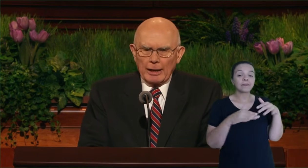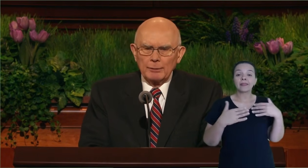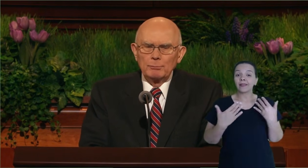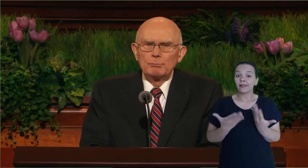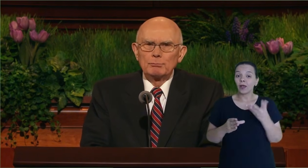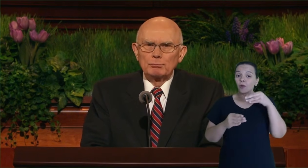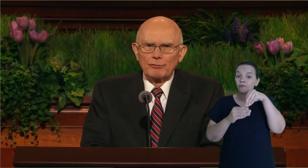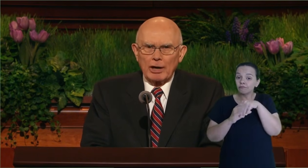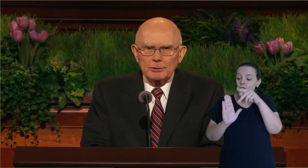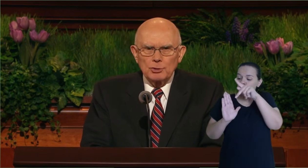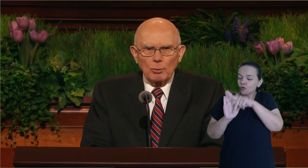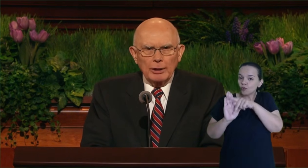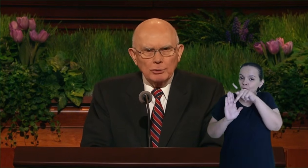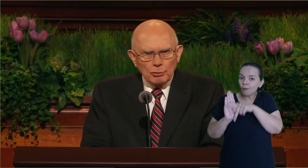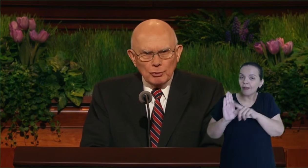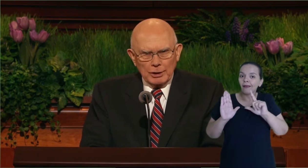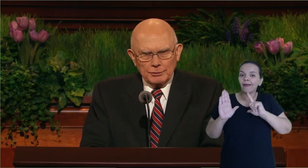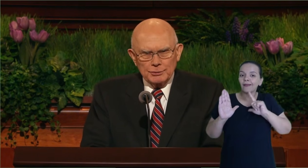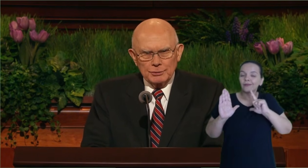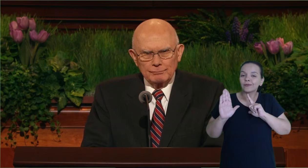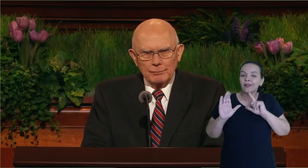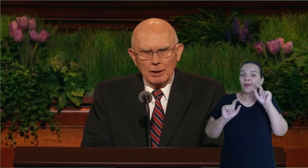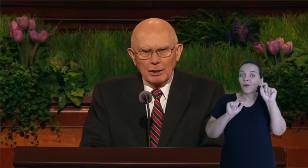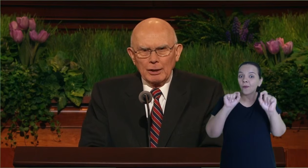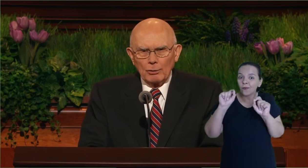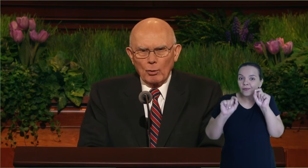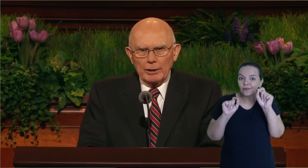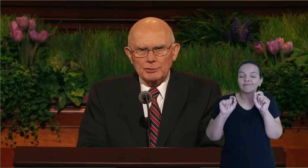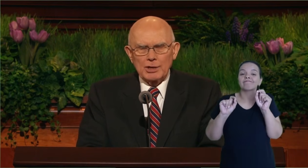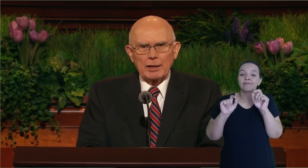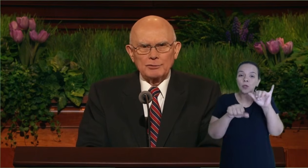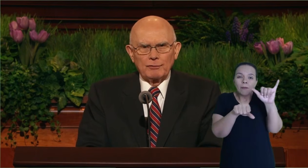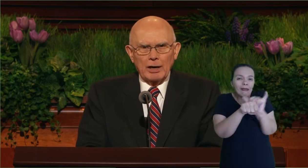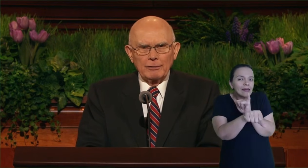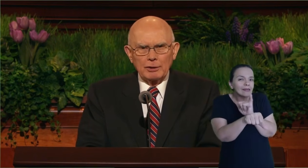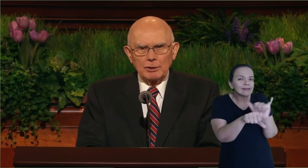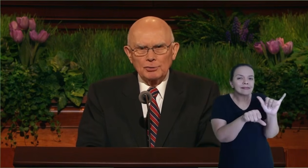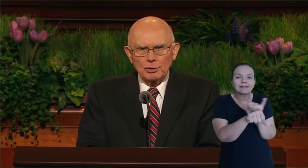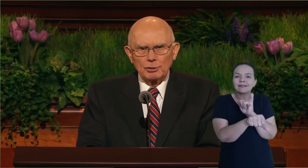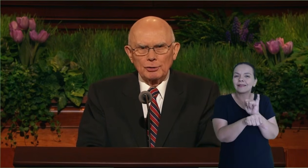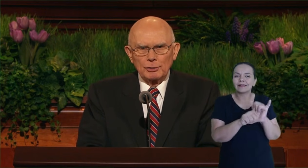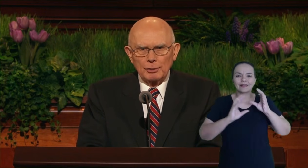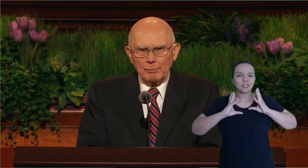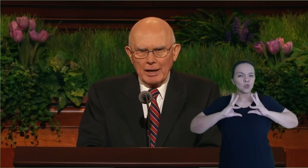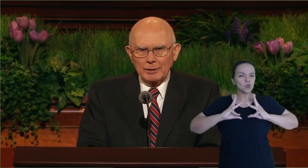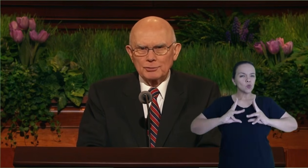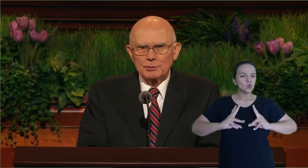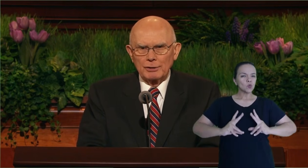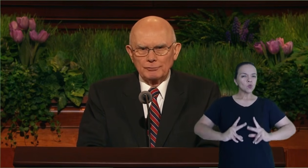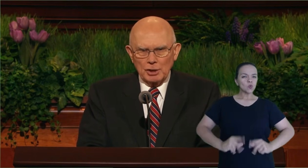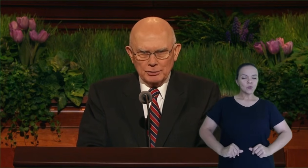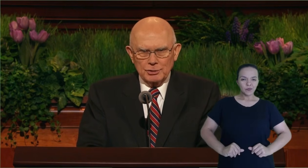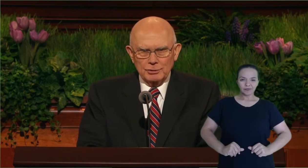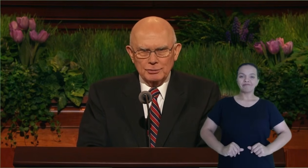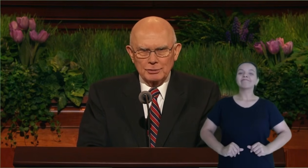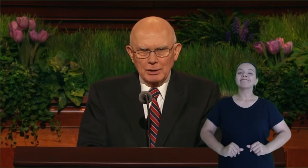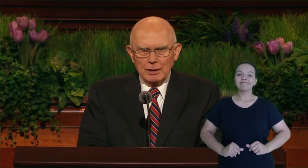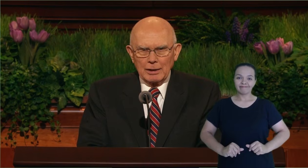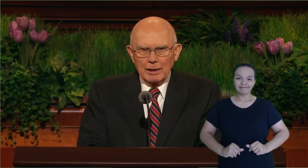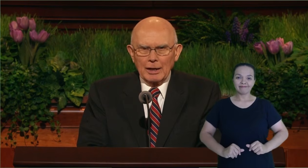eterno. O plano do Pai proporciona o meio para fazer isso, o meio para satisfazer as